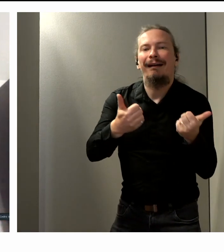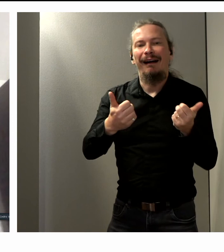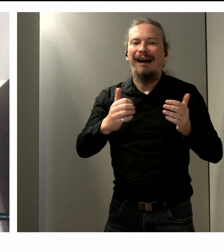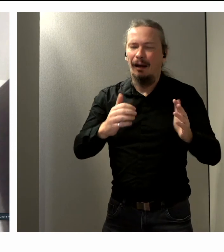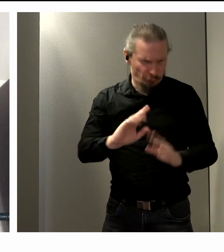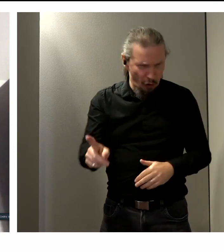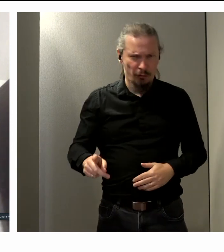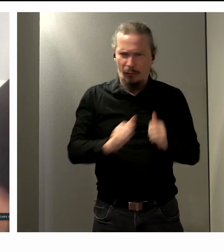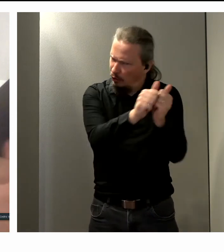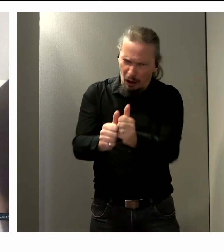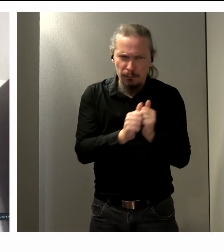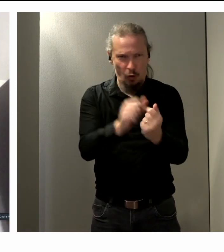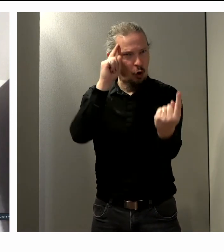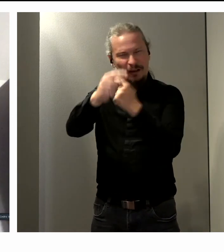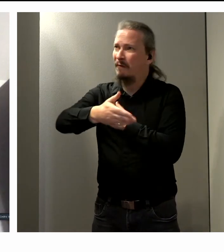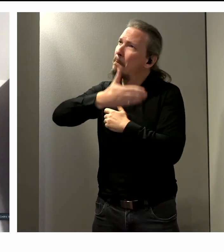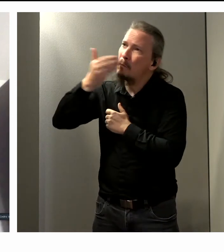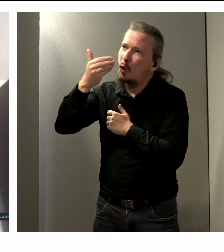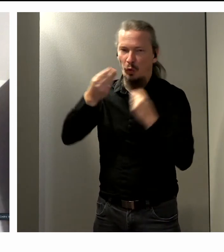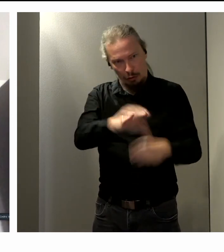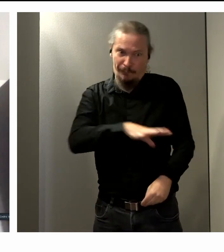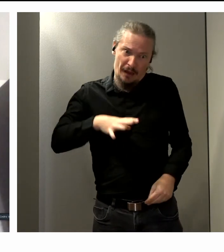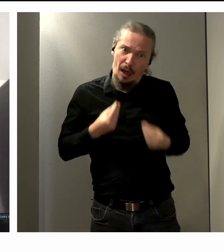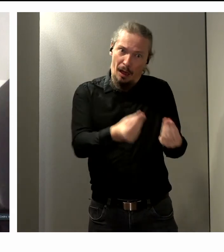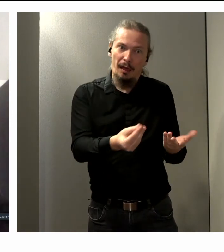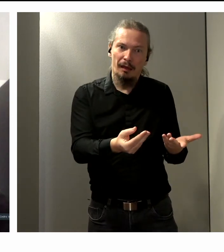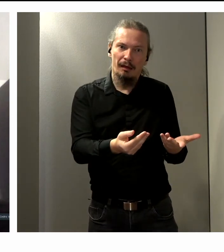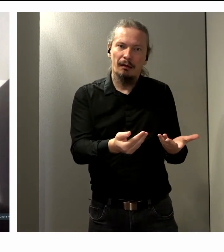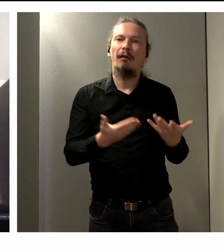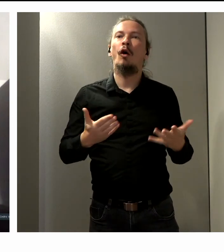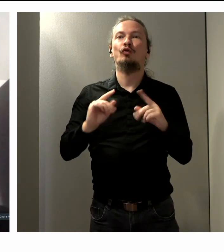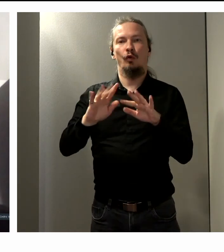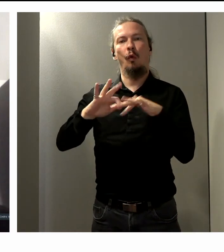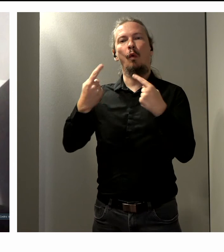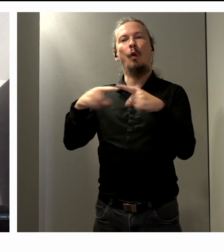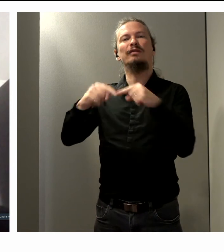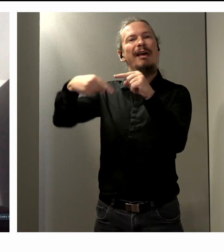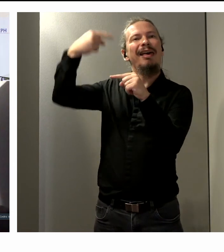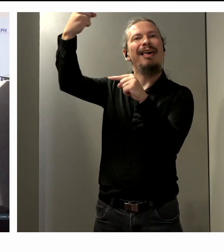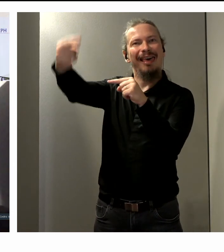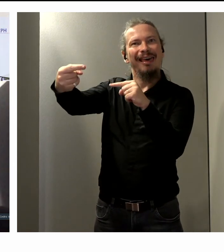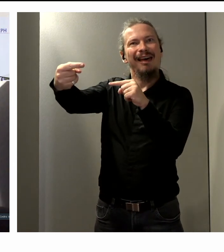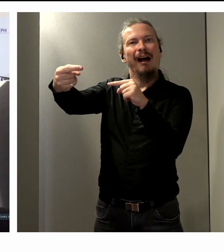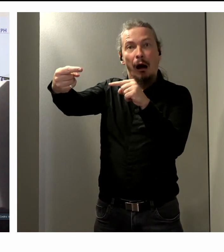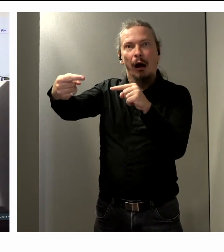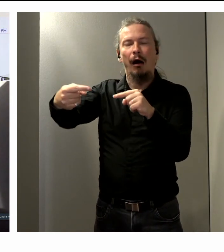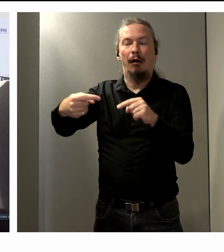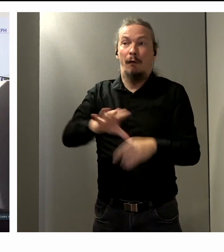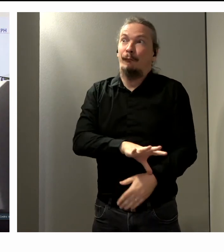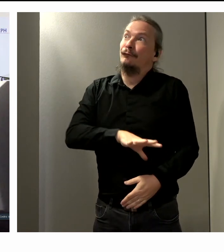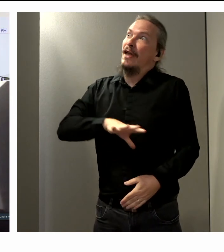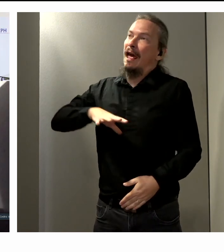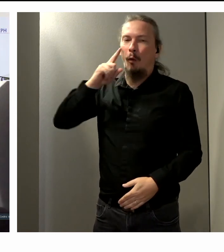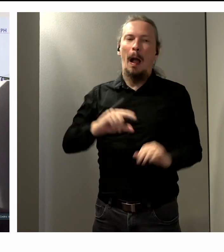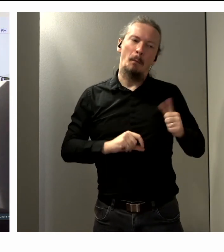Donc, on est ensemble, on est là pour donner le meilleur et vous serez très fiers. Meilleure représentation ils étaient très fiers parce qu'ils avaient fait mieux